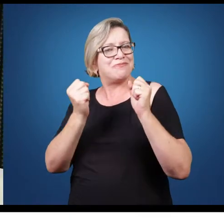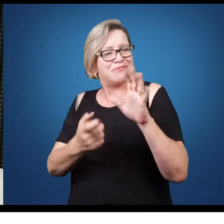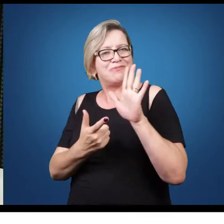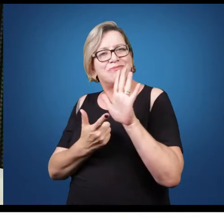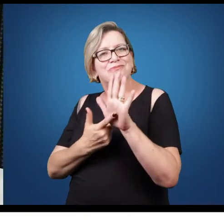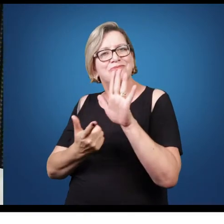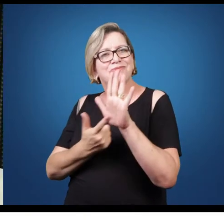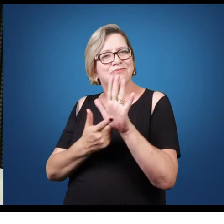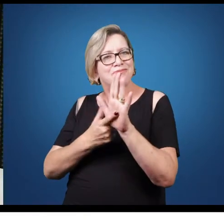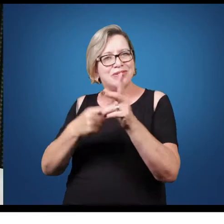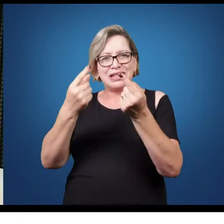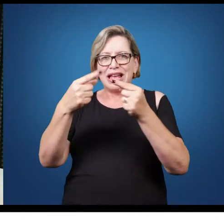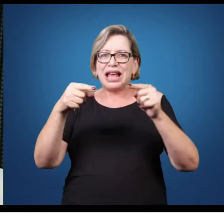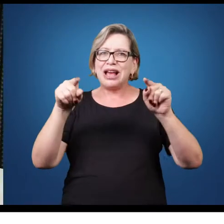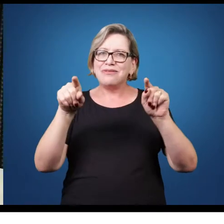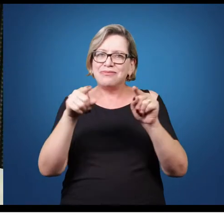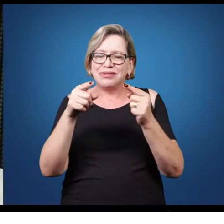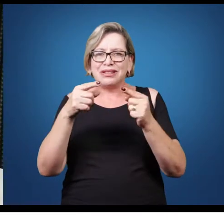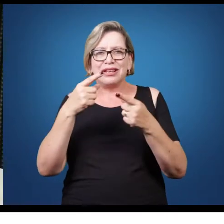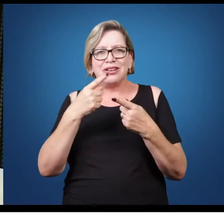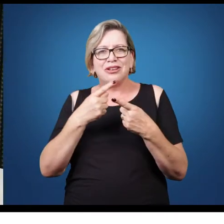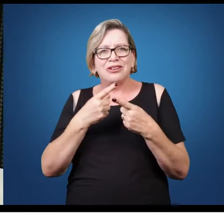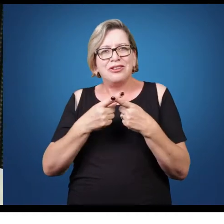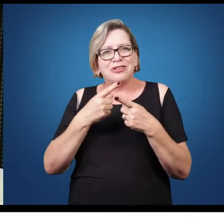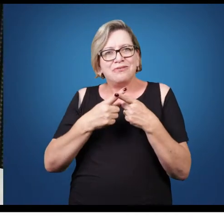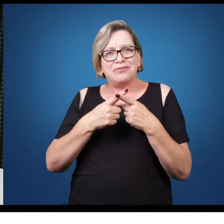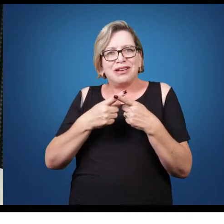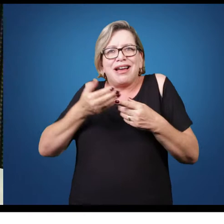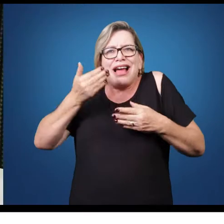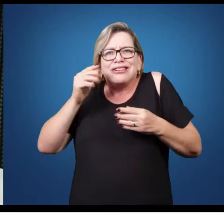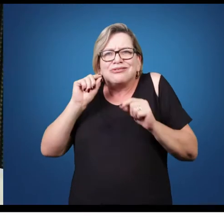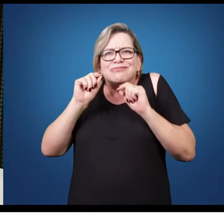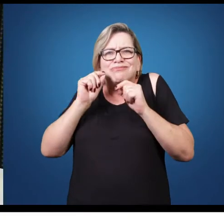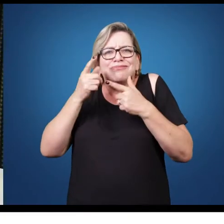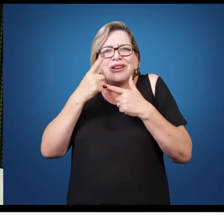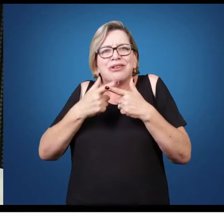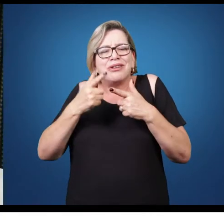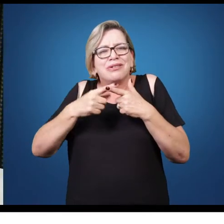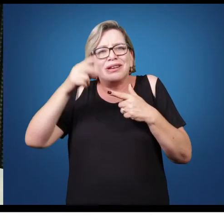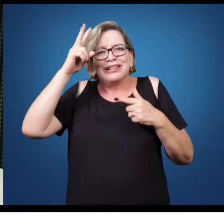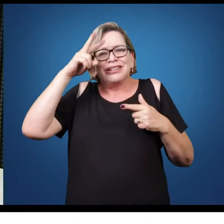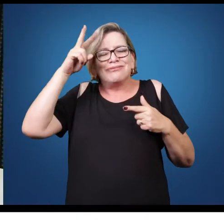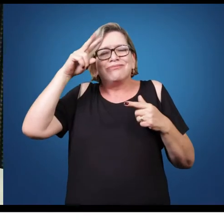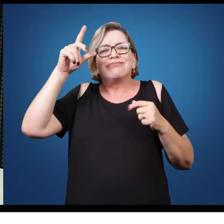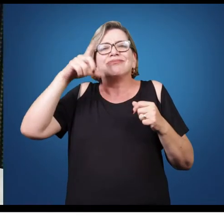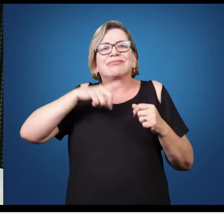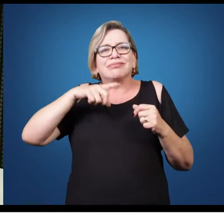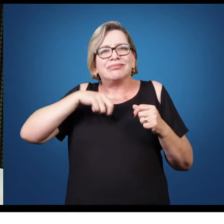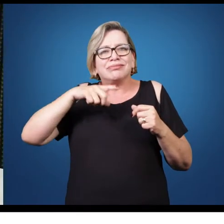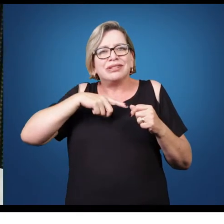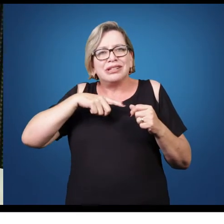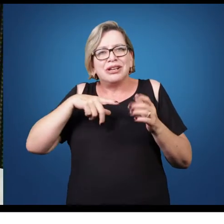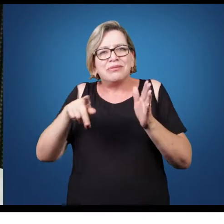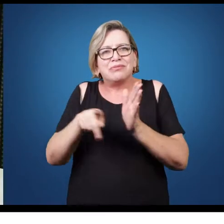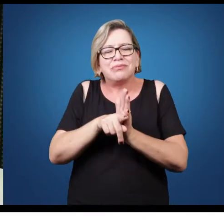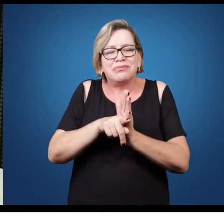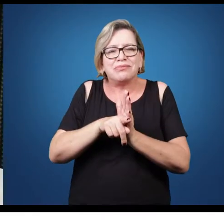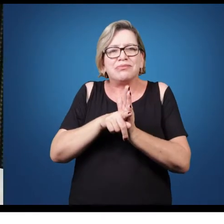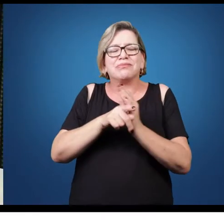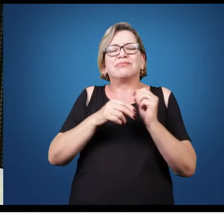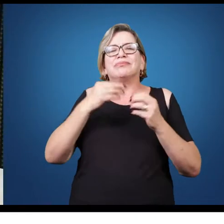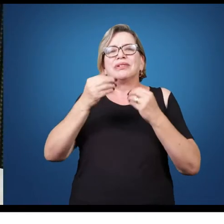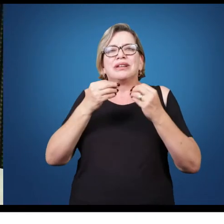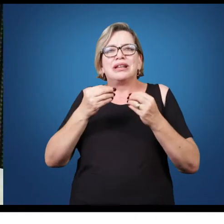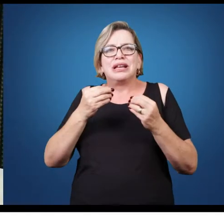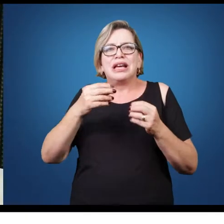desse material porque o cólera ou fraqueza histórica que a música folclórica time em relação à música tradicional ela